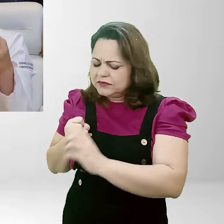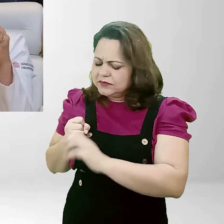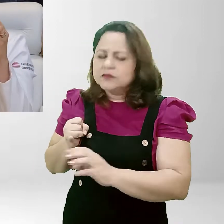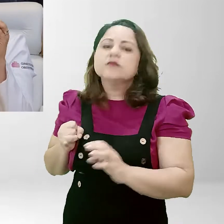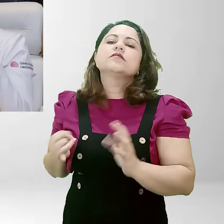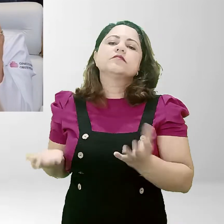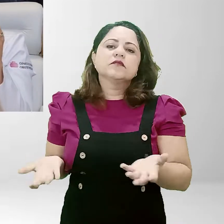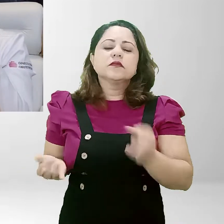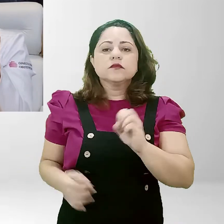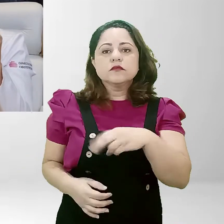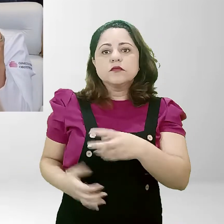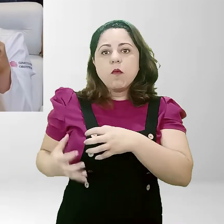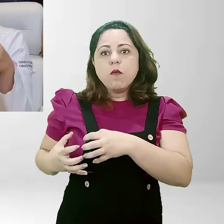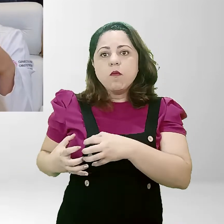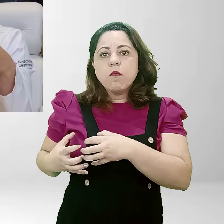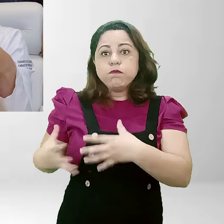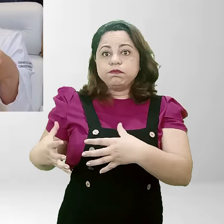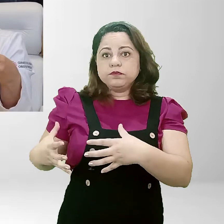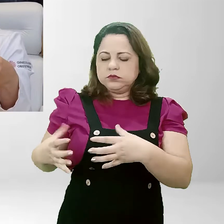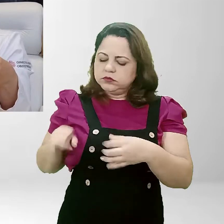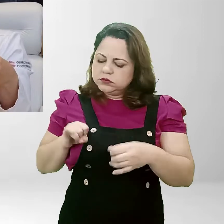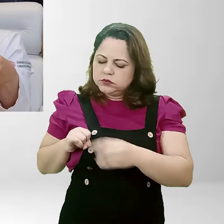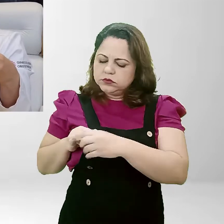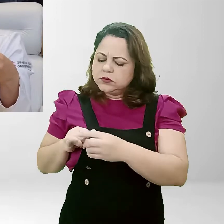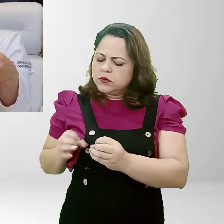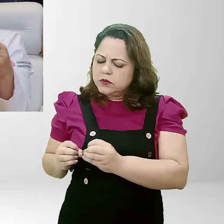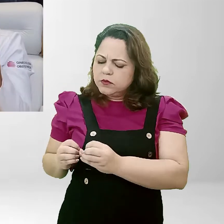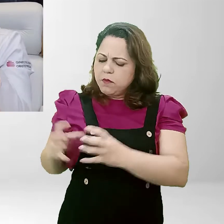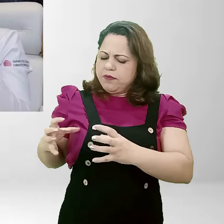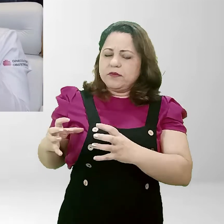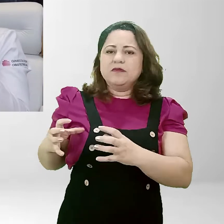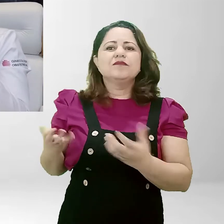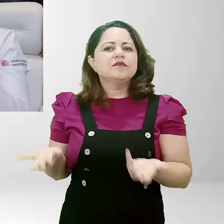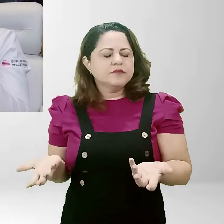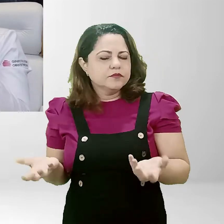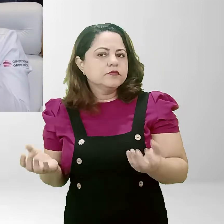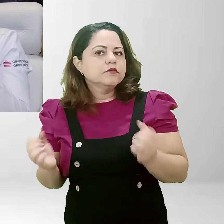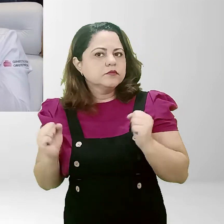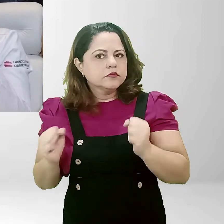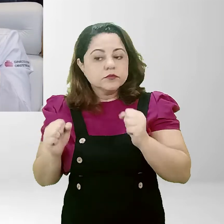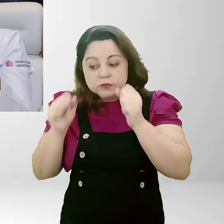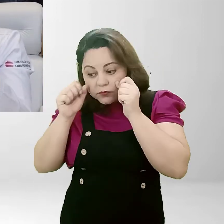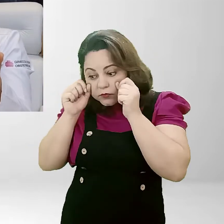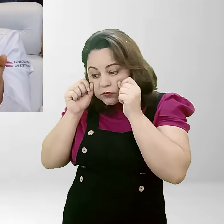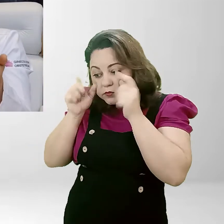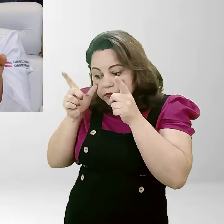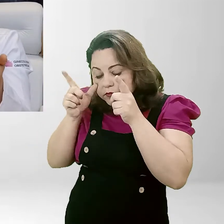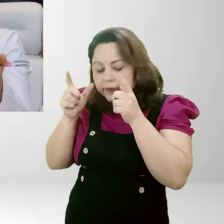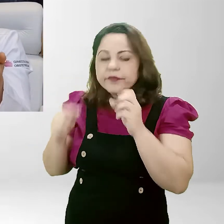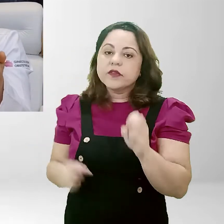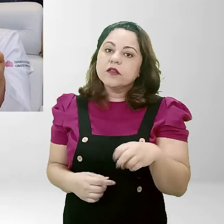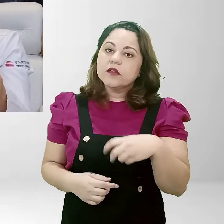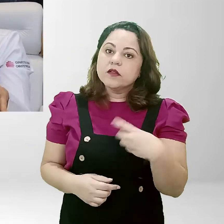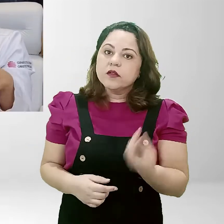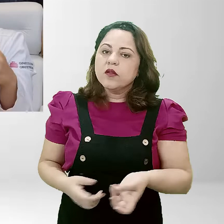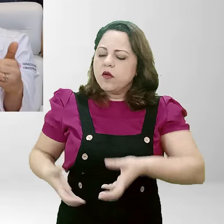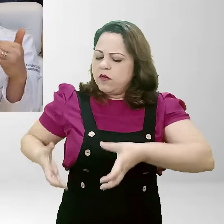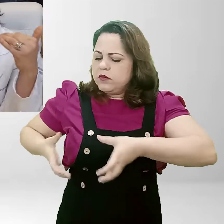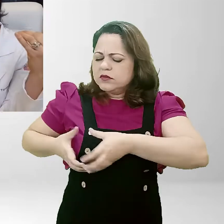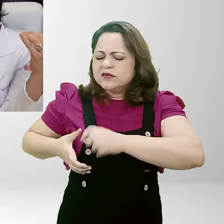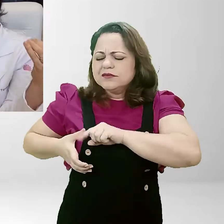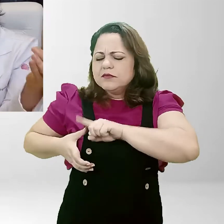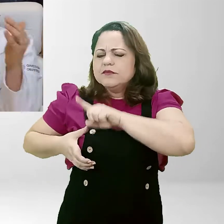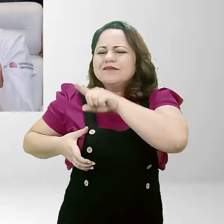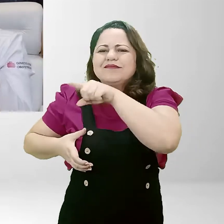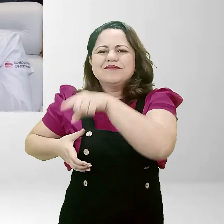secretores, edema, inchaço nesse bico do mamilo e coceira no bico do mamilo é um sinal de alerta. Saída